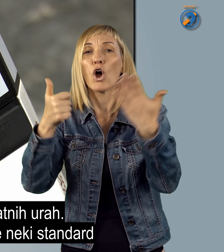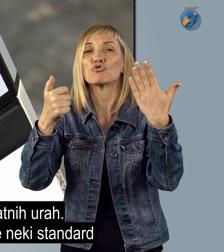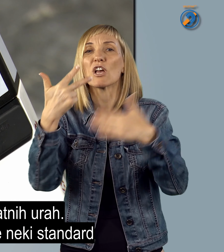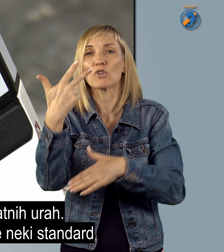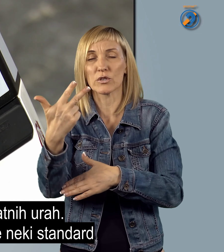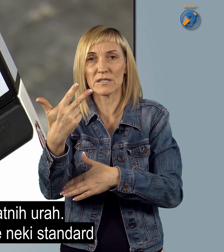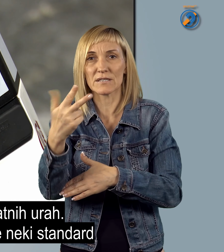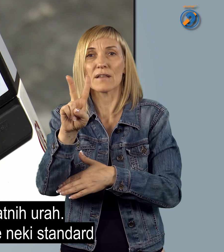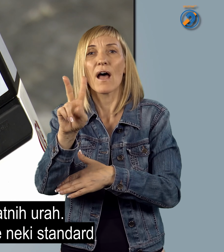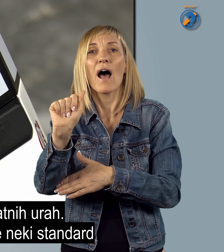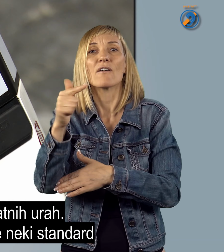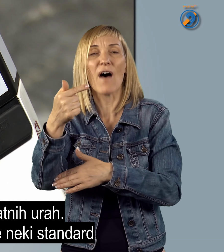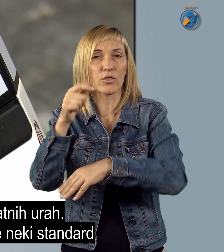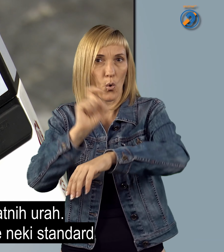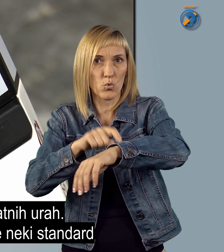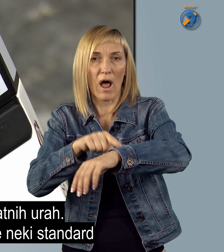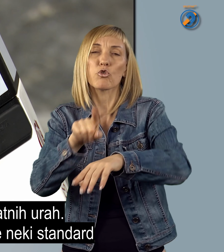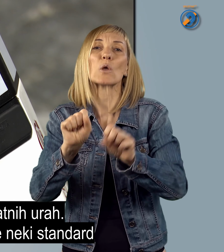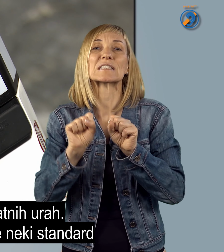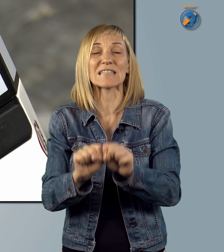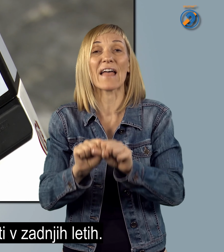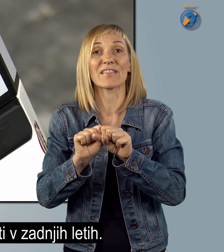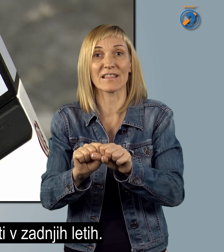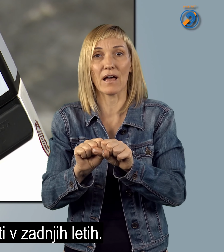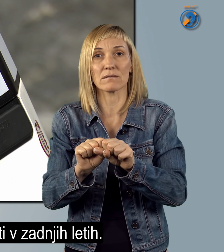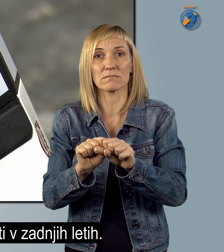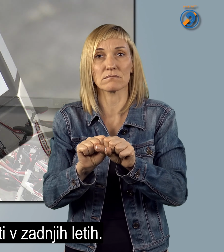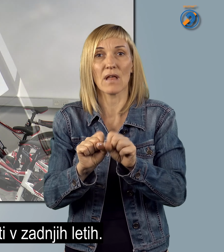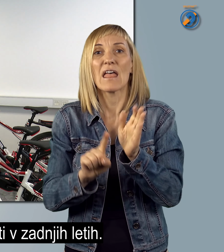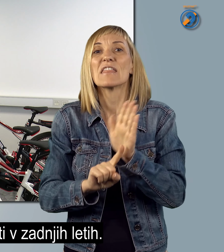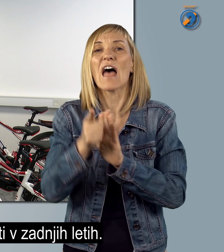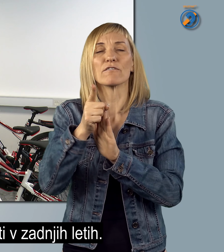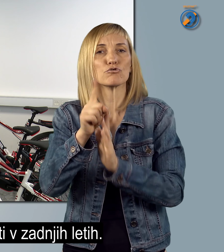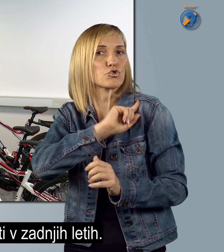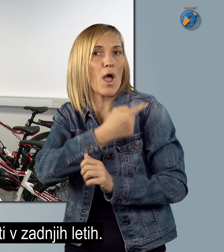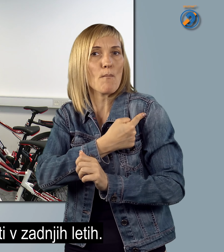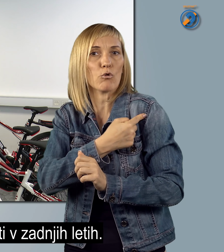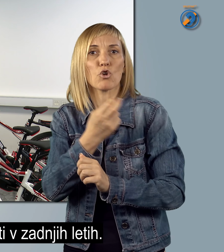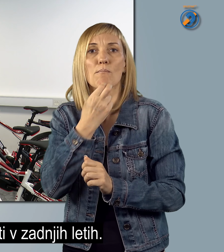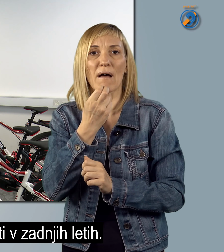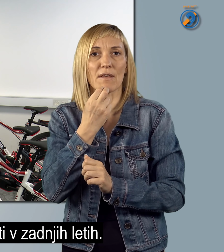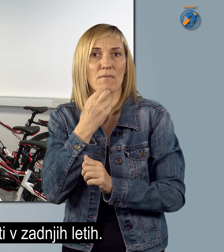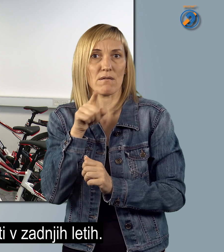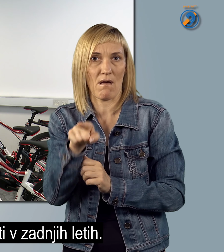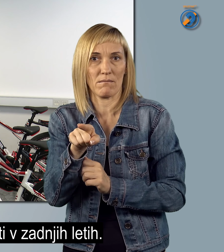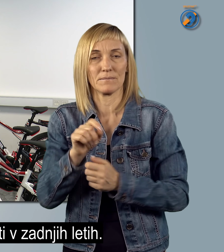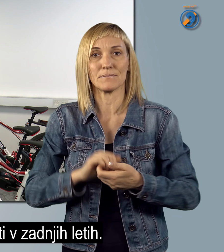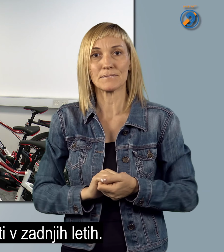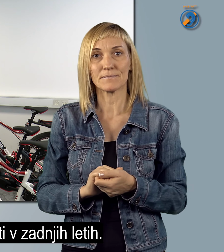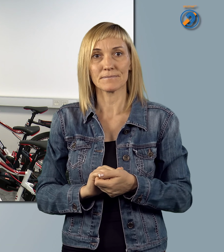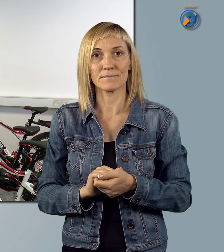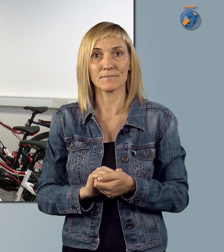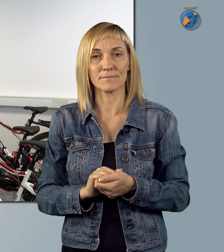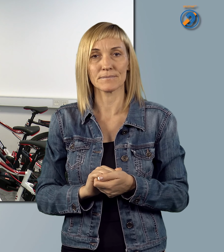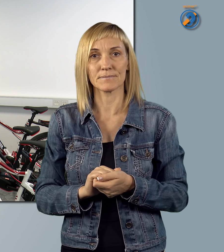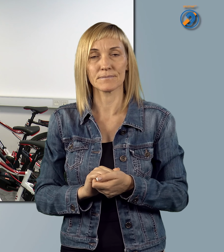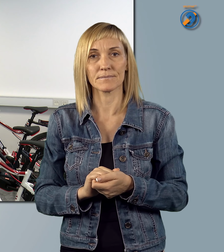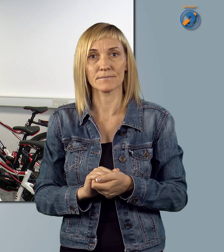In 630 vatnih ur recimo je nek standard najvišje kapacitete baterije v zadnjih časih.